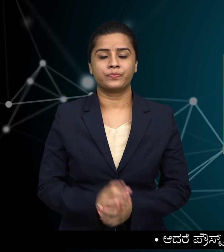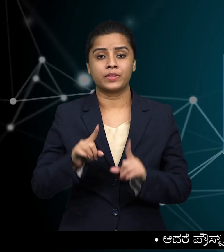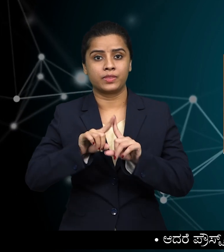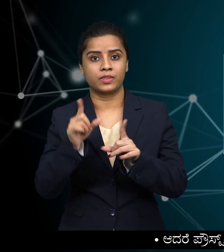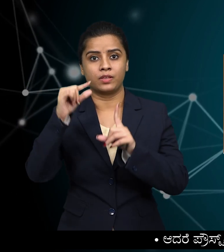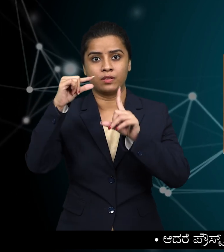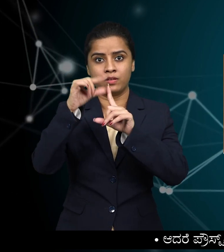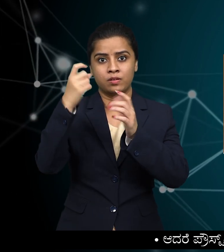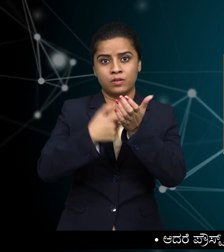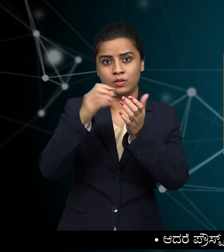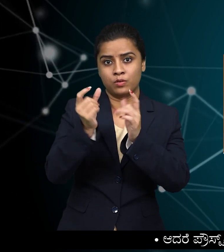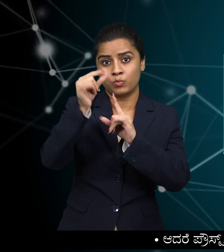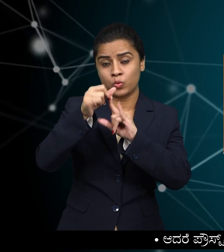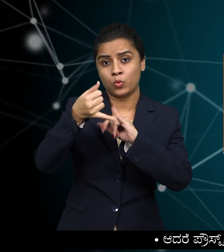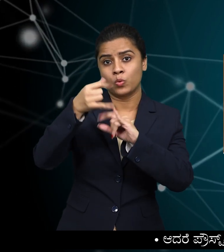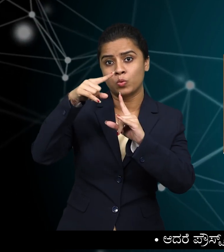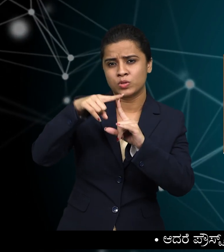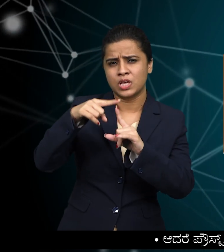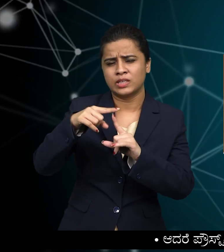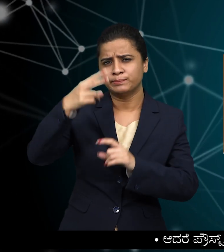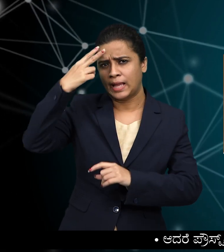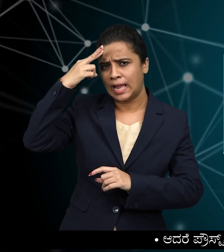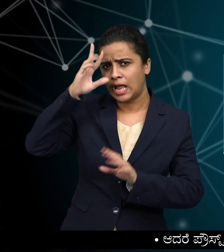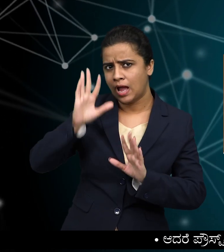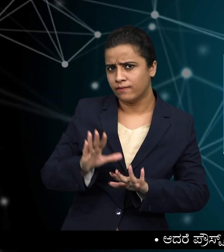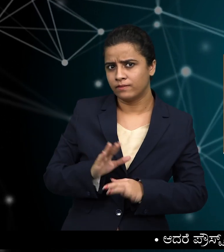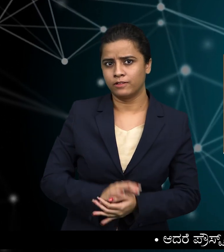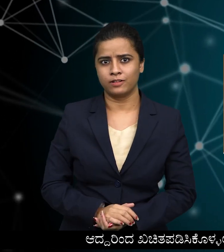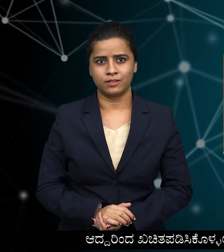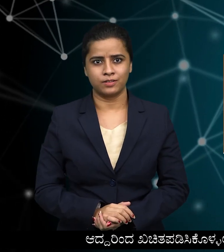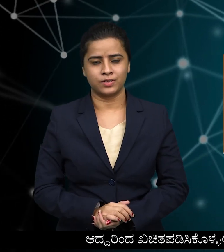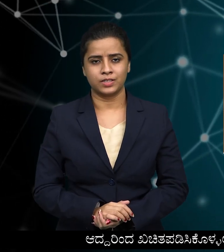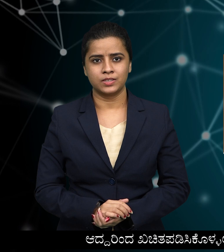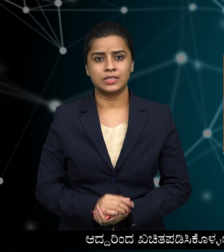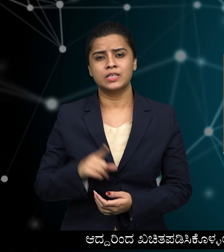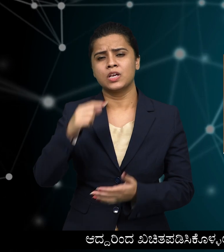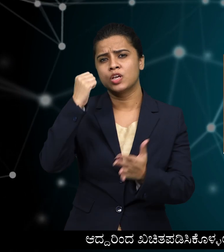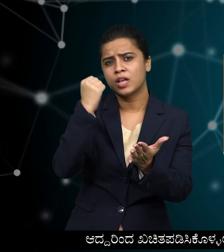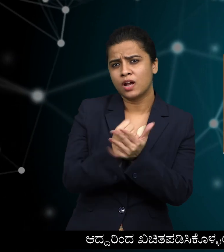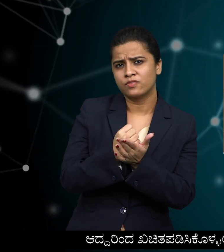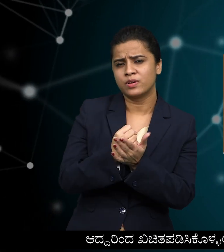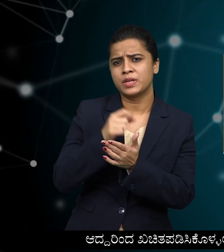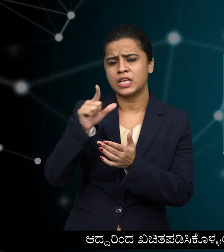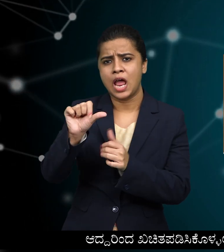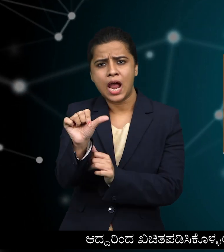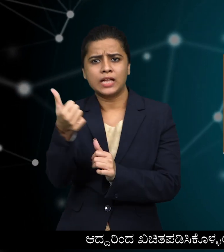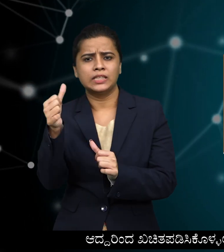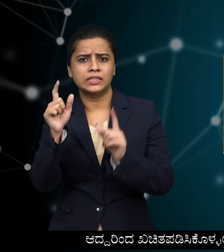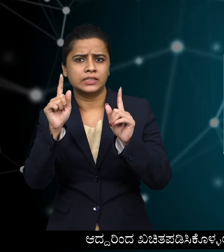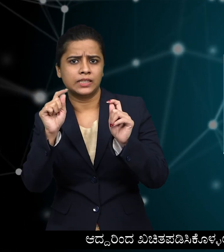ಆದರೆ ಫ್ರಾಸ್ಟ್ಗೆ ಸ್ವಲ್ಪ ಅನುಮಾನವಿತ್ತು. ಆದ್ದರಿಂದ ಖಚಿತಪಡಿಸಿಕೊಳ್ಳಲು ಅವರು ಮತ್ತೊಂದು ಪರೀಕ್ಷೆ